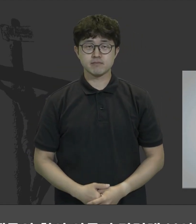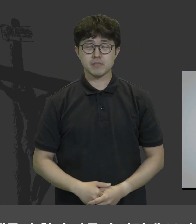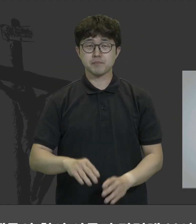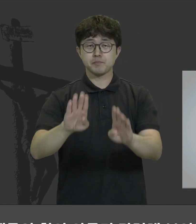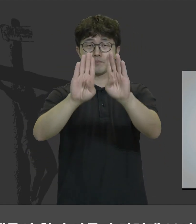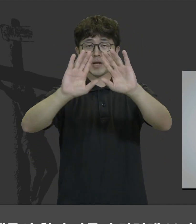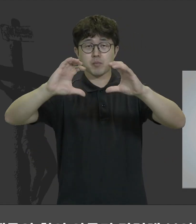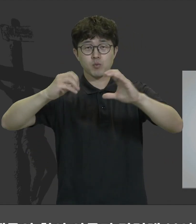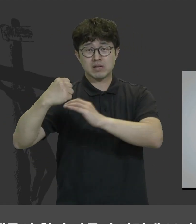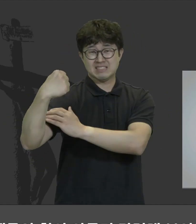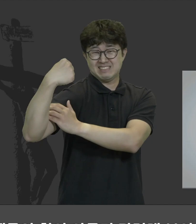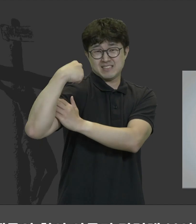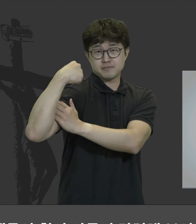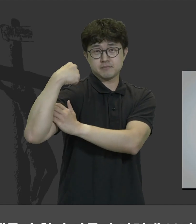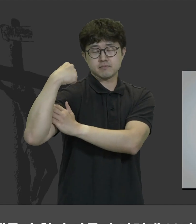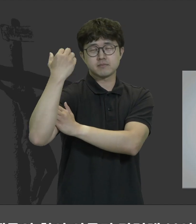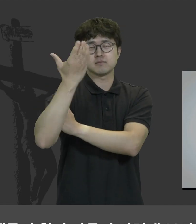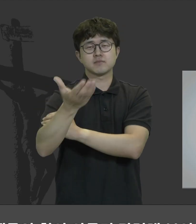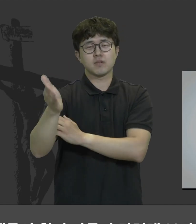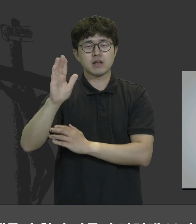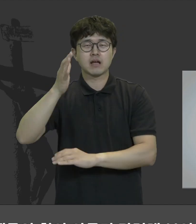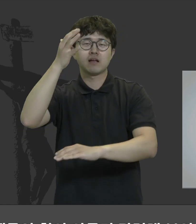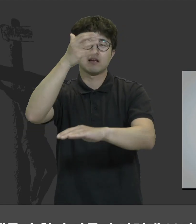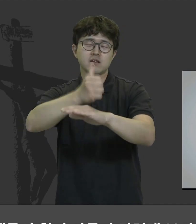아무리 강력해 보여도 결국은